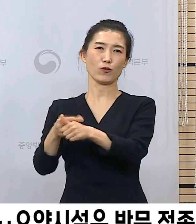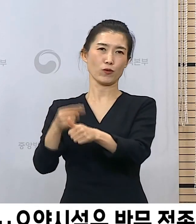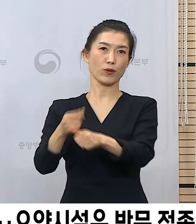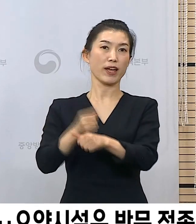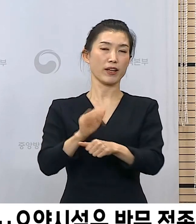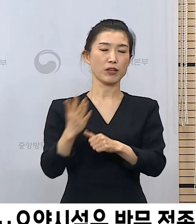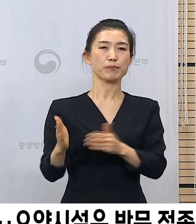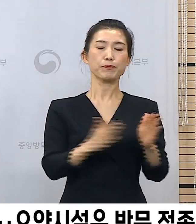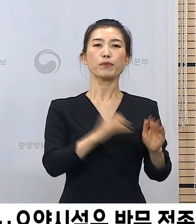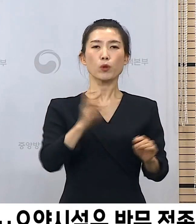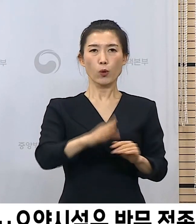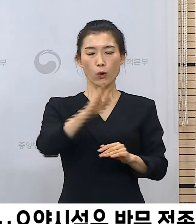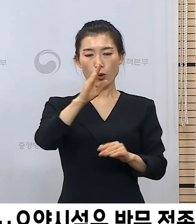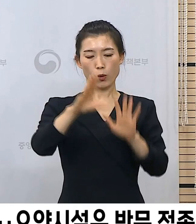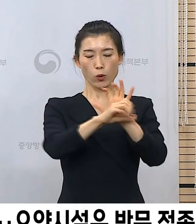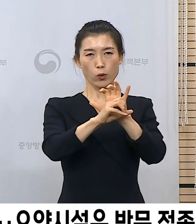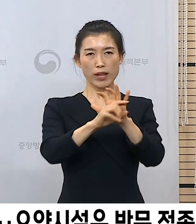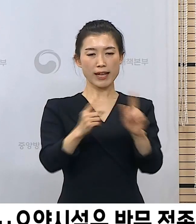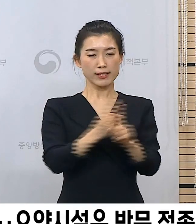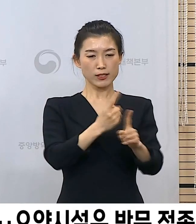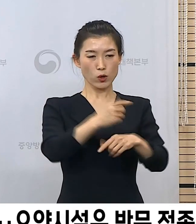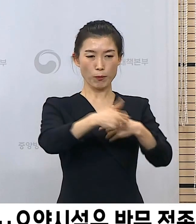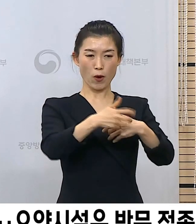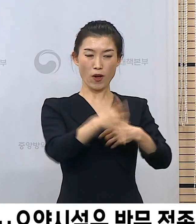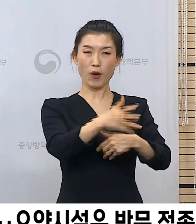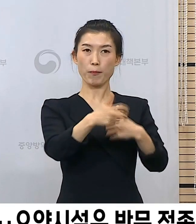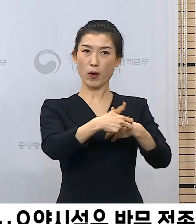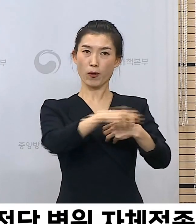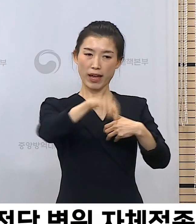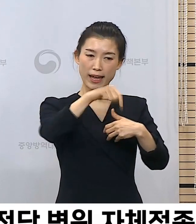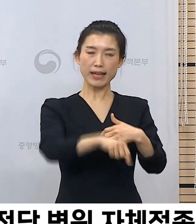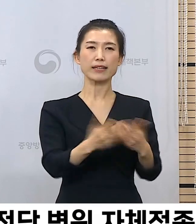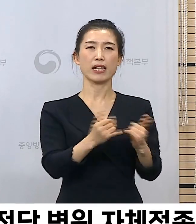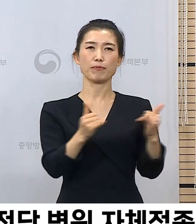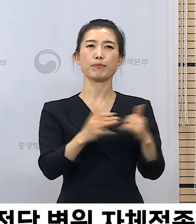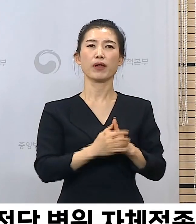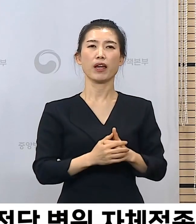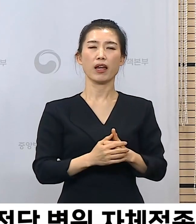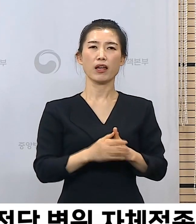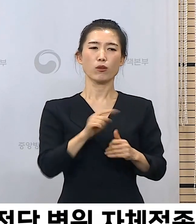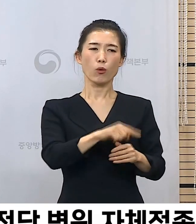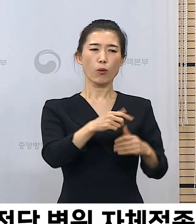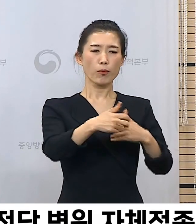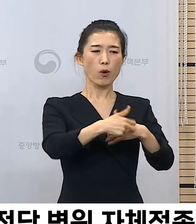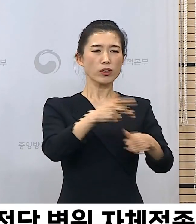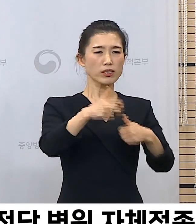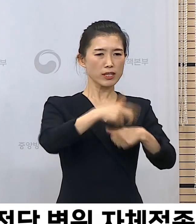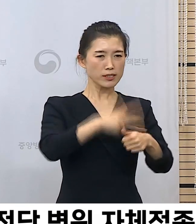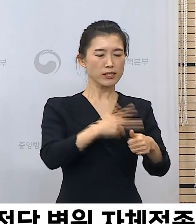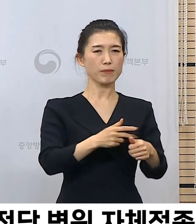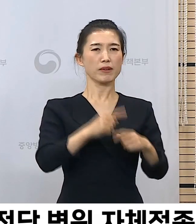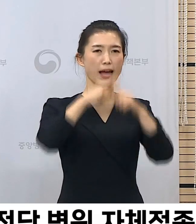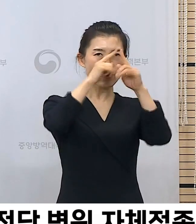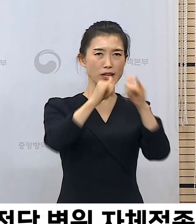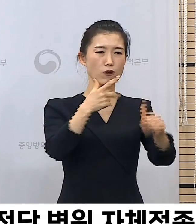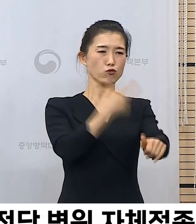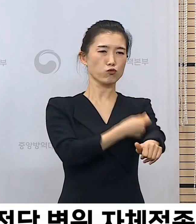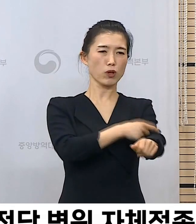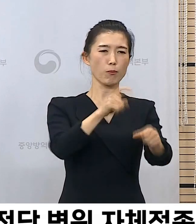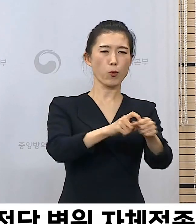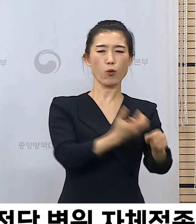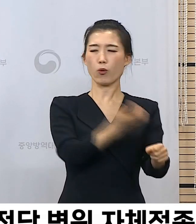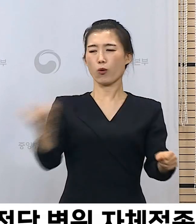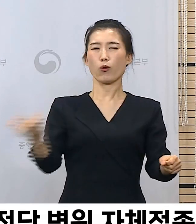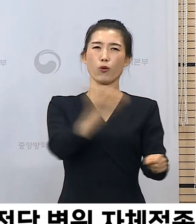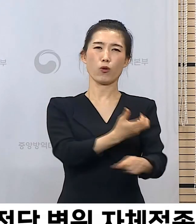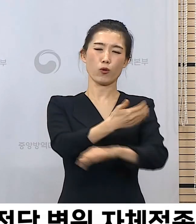코로나19 환자 치료병원에 제공되는 화이자 백신은 코로나19 대응 공백을 최소화하기 위해 감염병